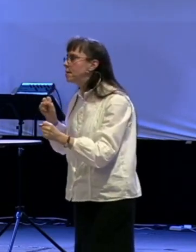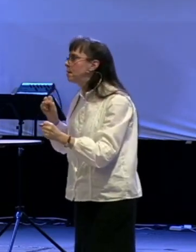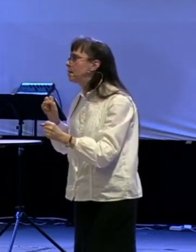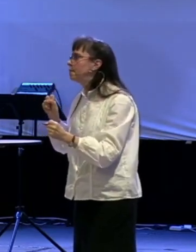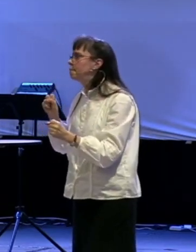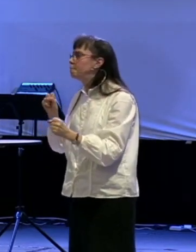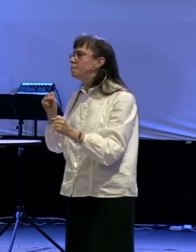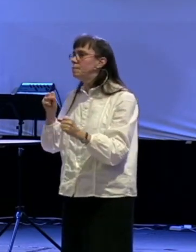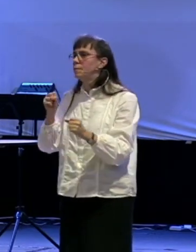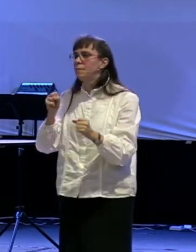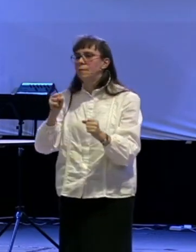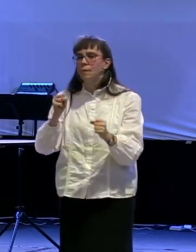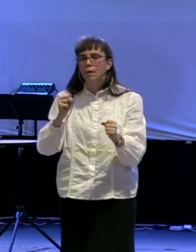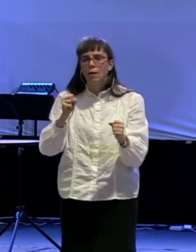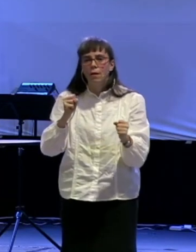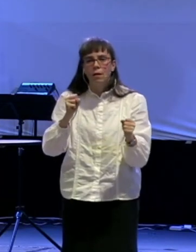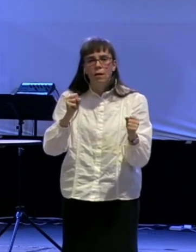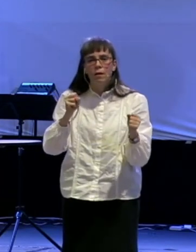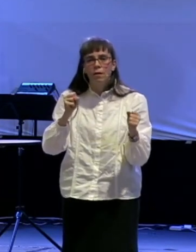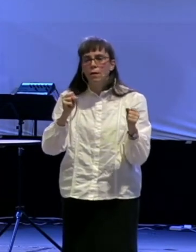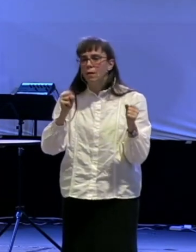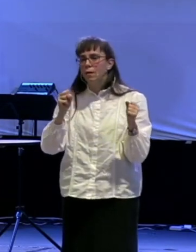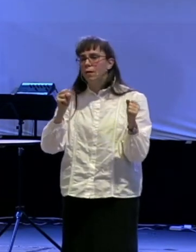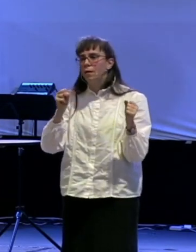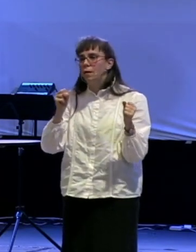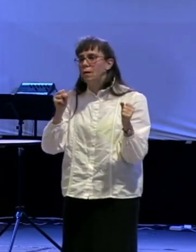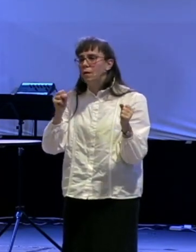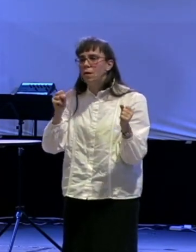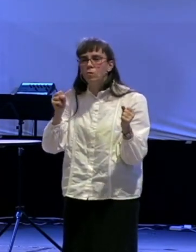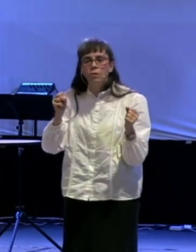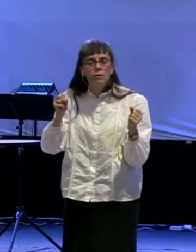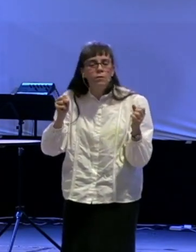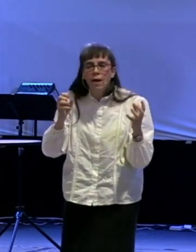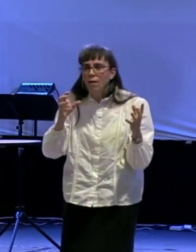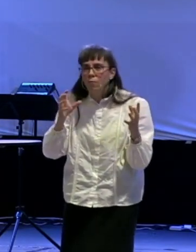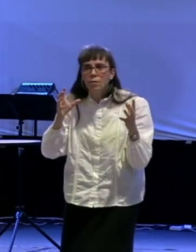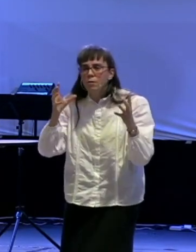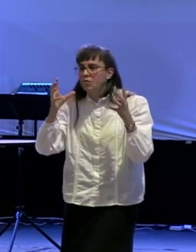Dieu n'avait-il pas la main assez grande pour empêcher l'humiliation de son fils?